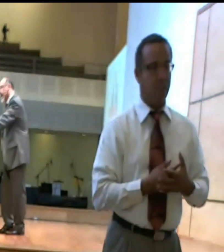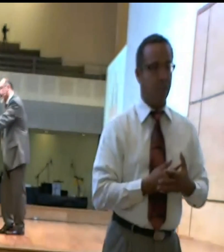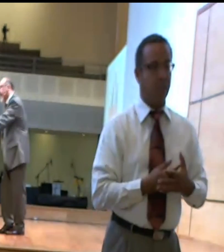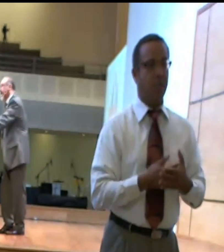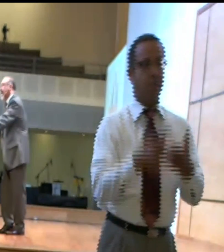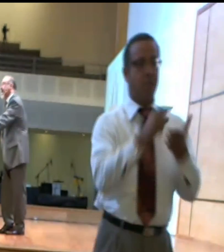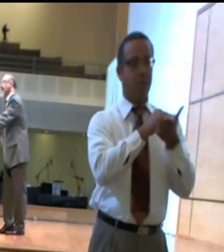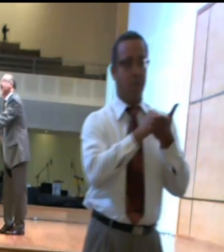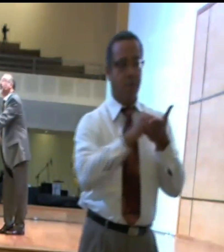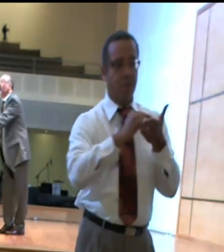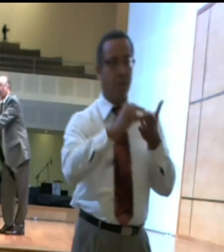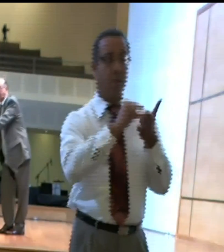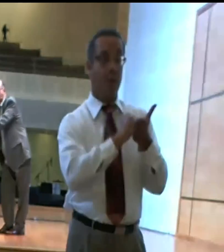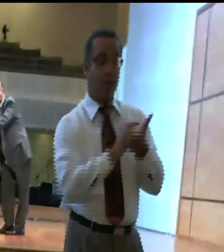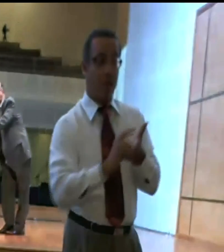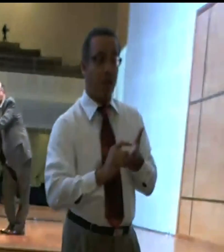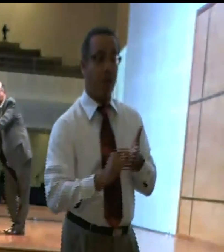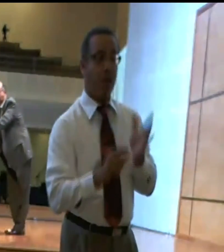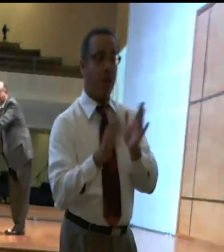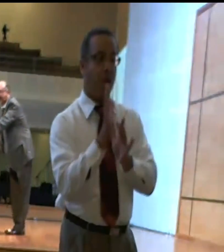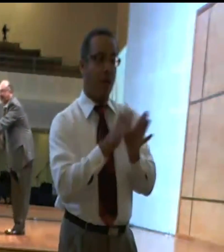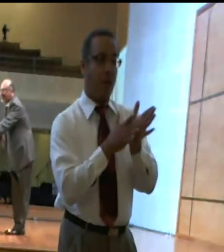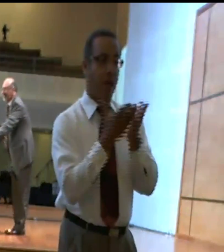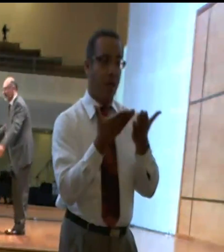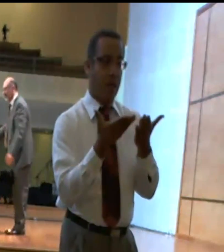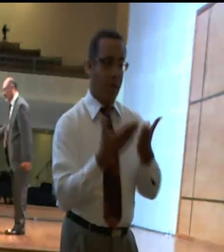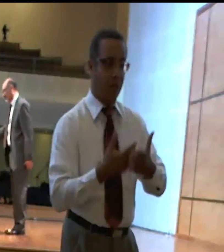la realidad, el realismo de la Biblia.